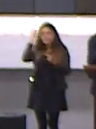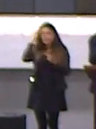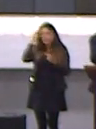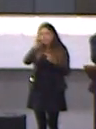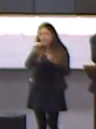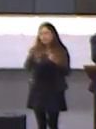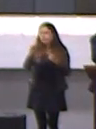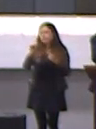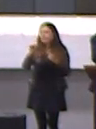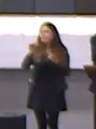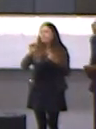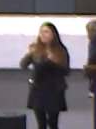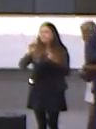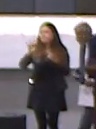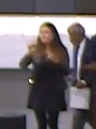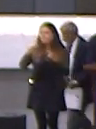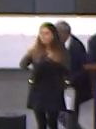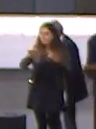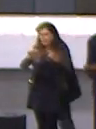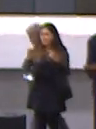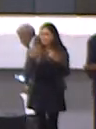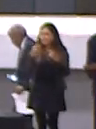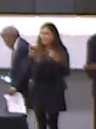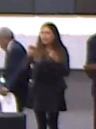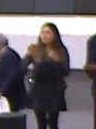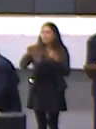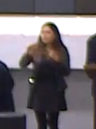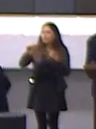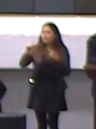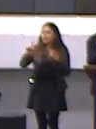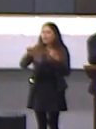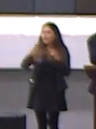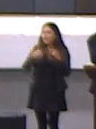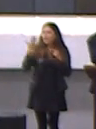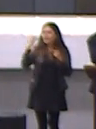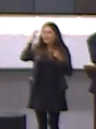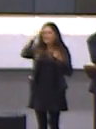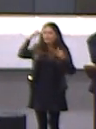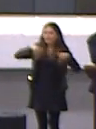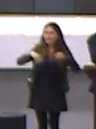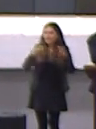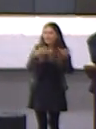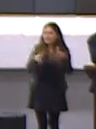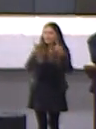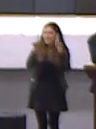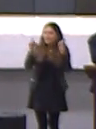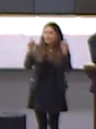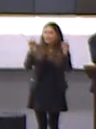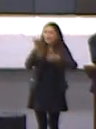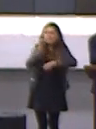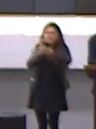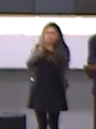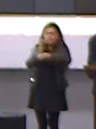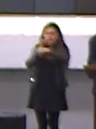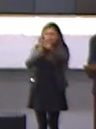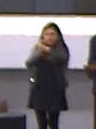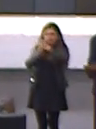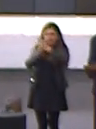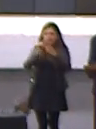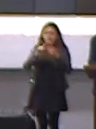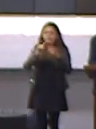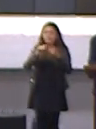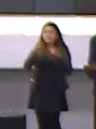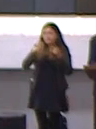administración pues bueno ya we fue profesora de pedagogía marta moncada profesora